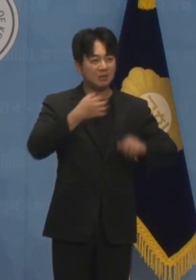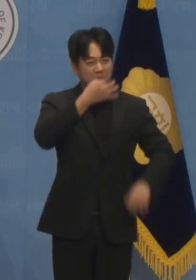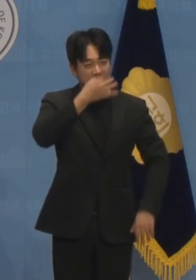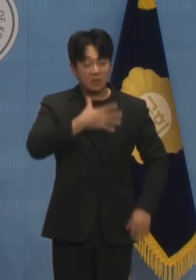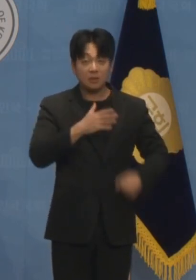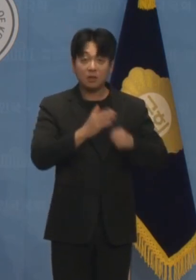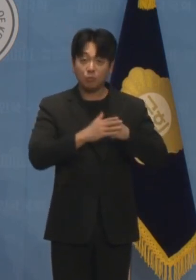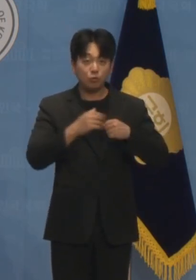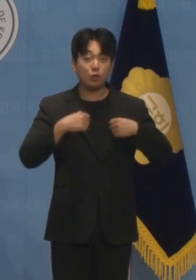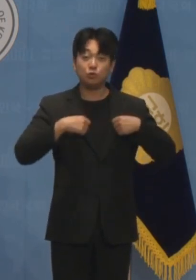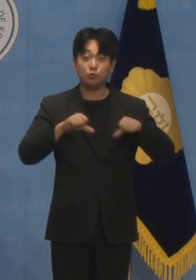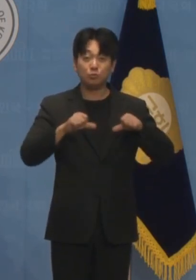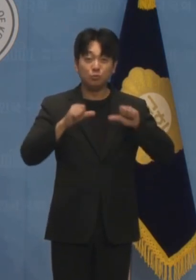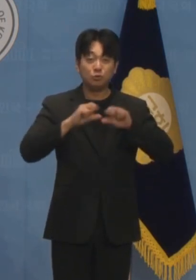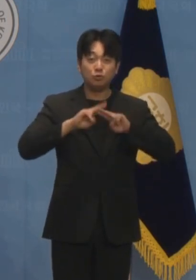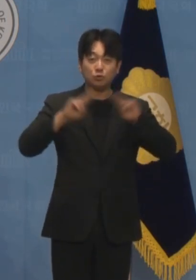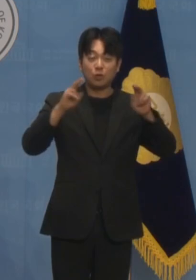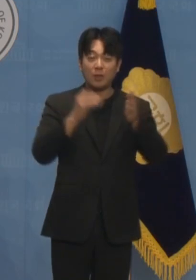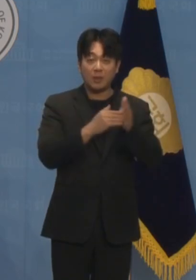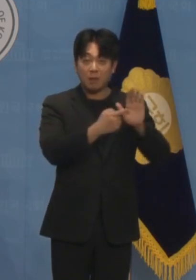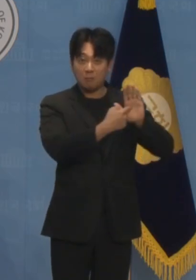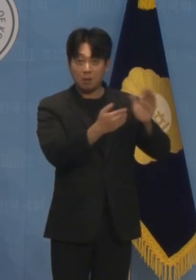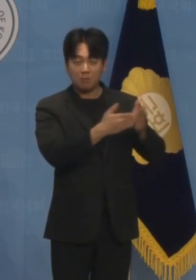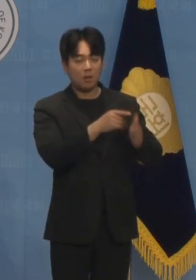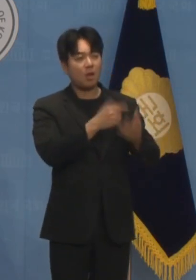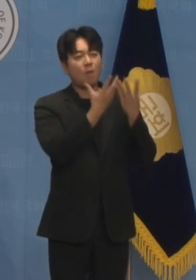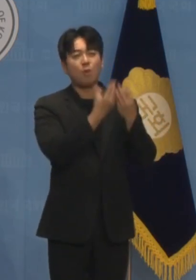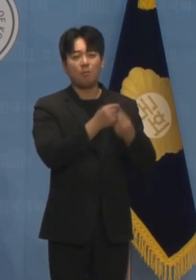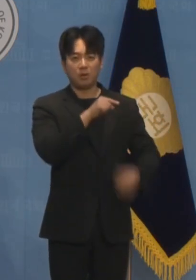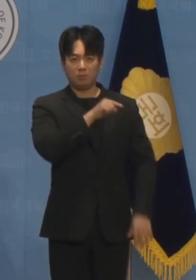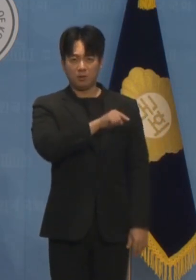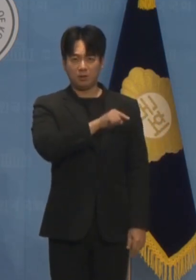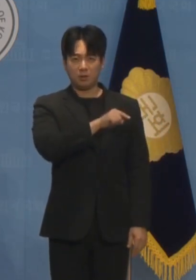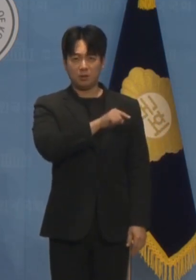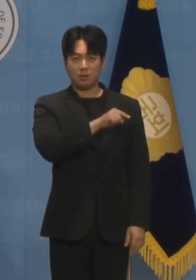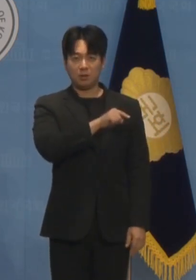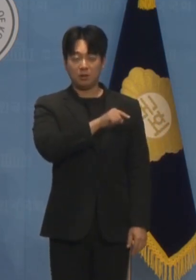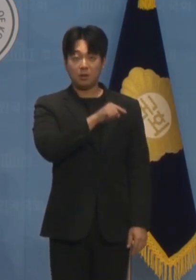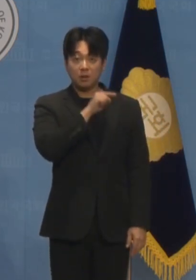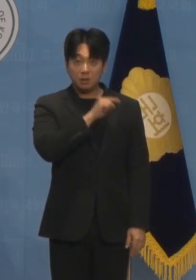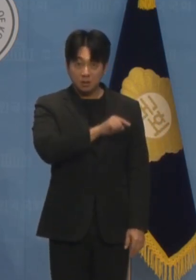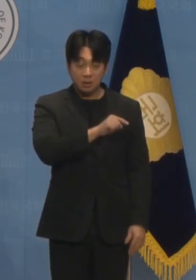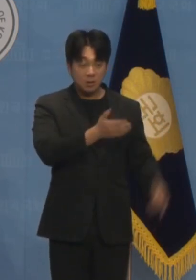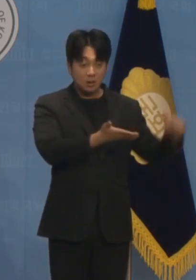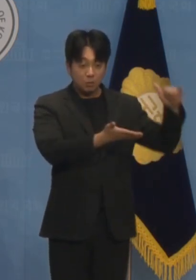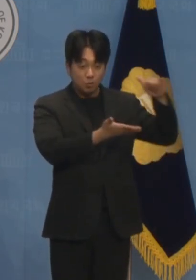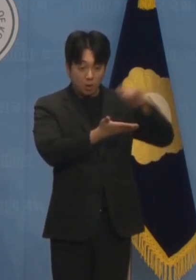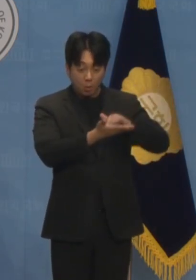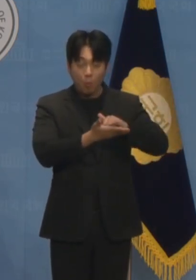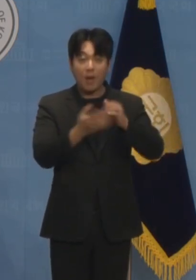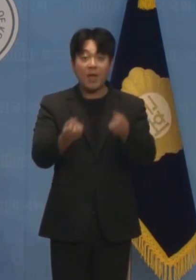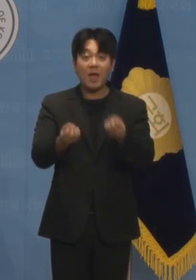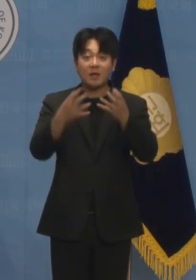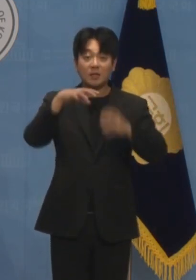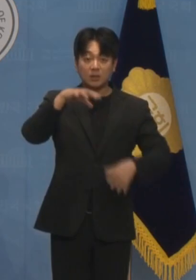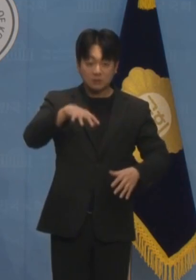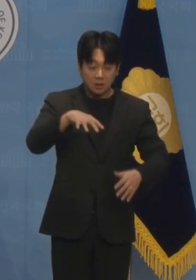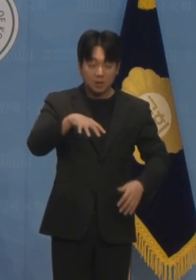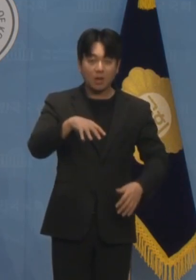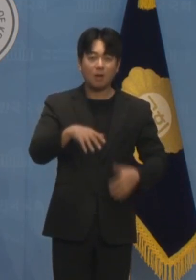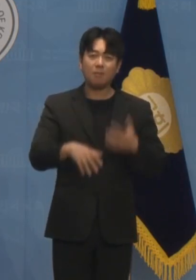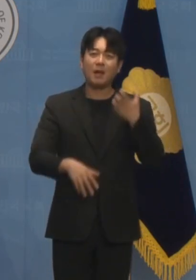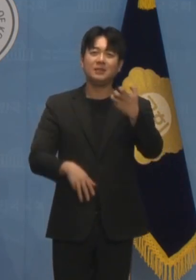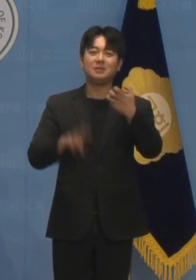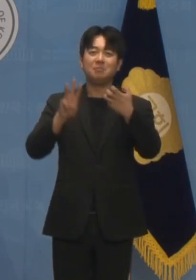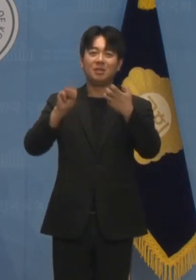있습니다. 하지만 입국장에서 행사장까지는 약 80m 거리로 아주 천천히 걸어도